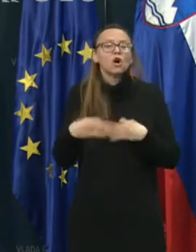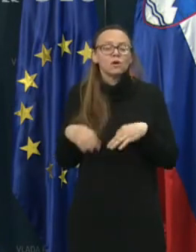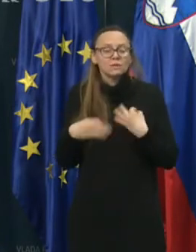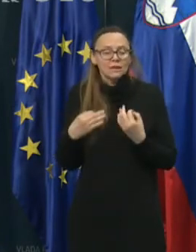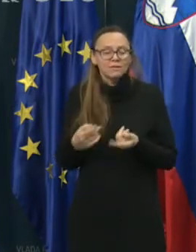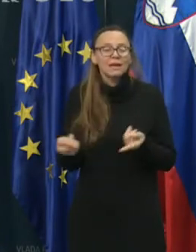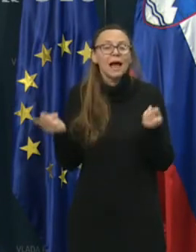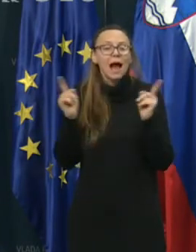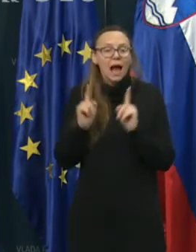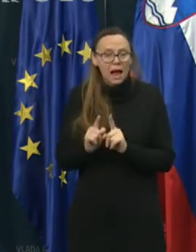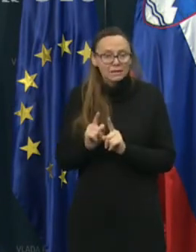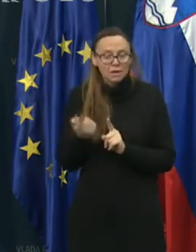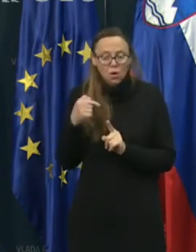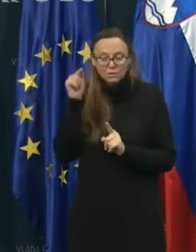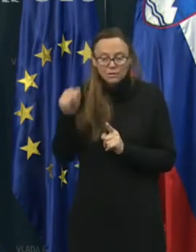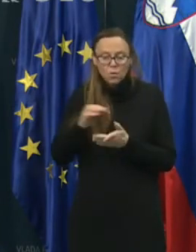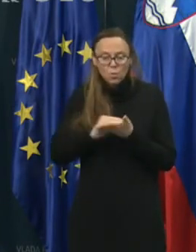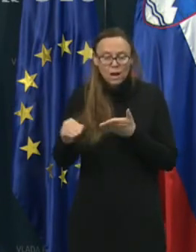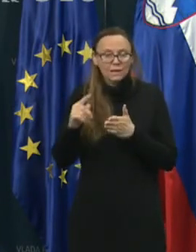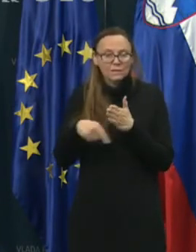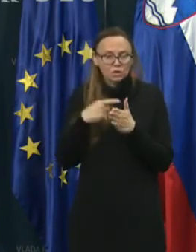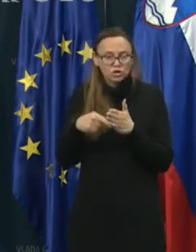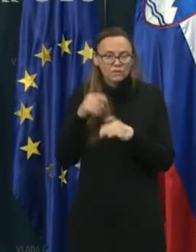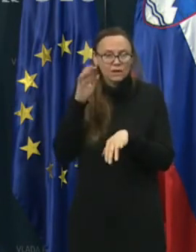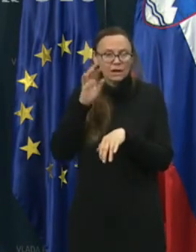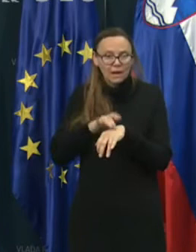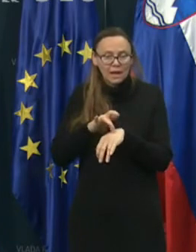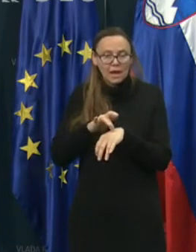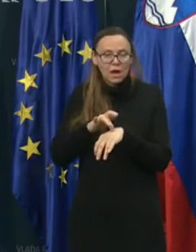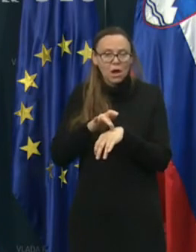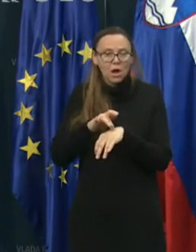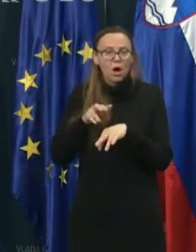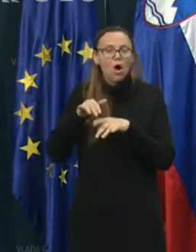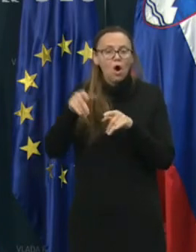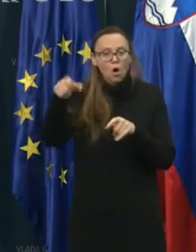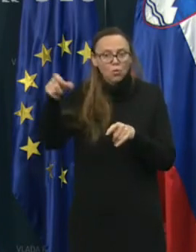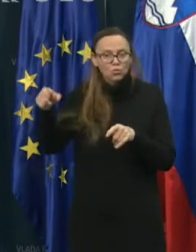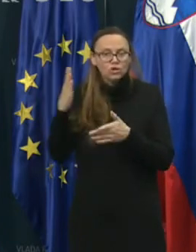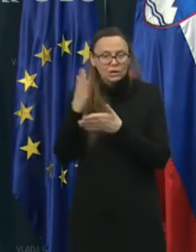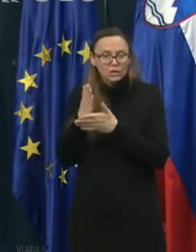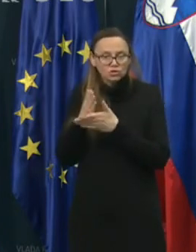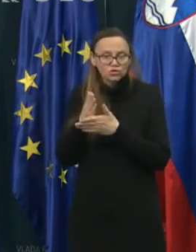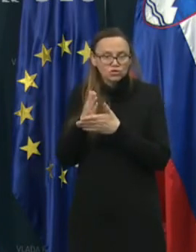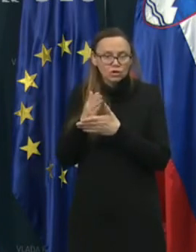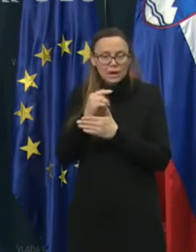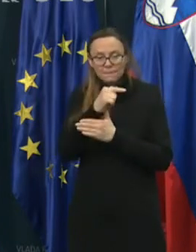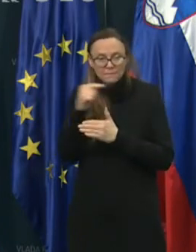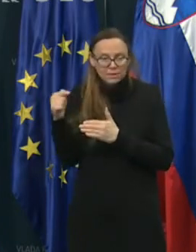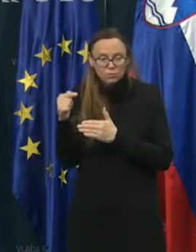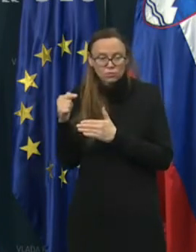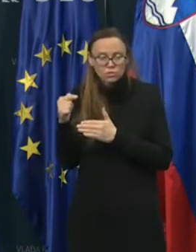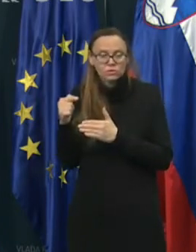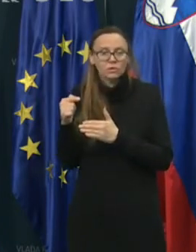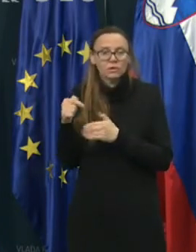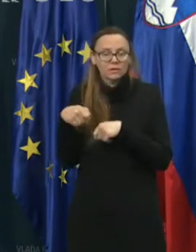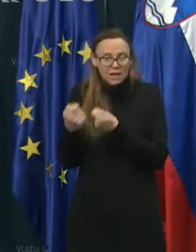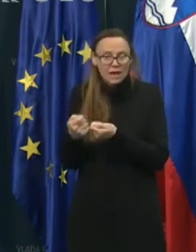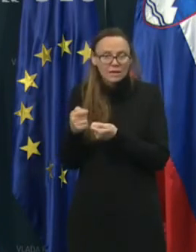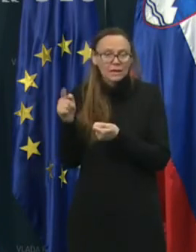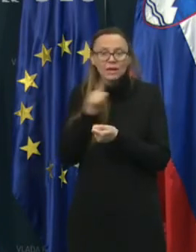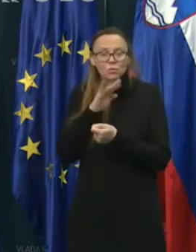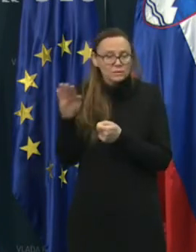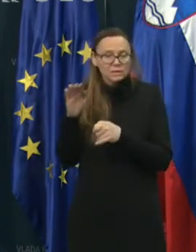te uradne številke okuženih odšteli? Torej vsi okuženi minus ozdraveli, pa ne samo tisti, ki so